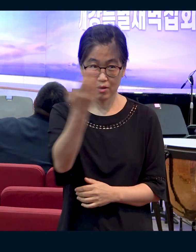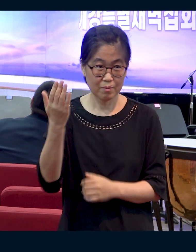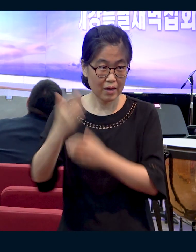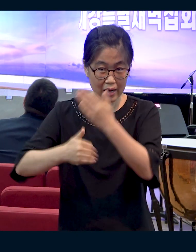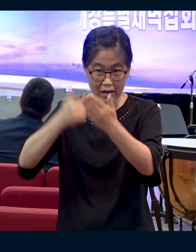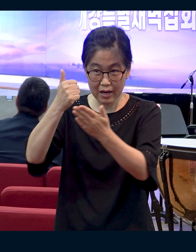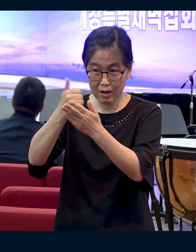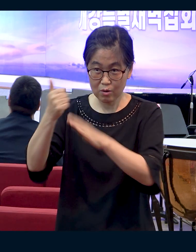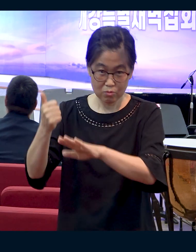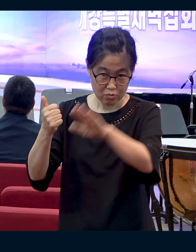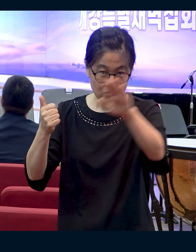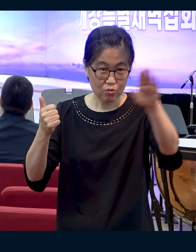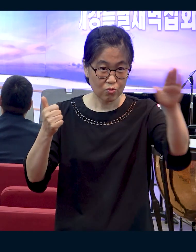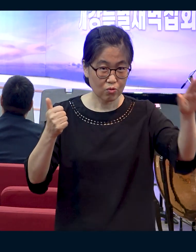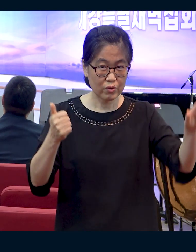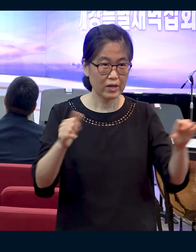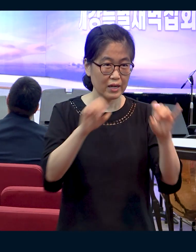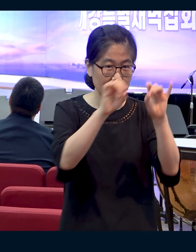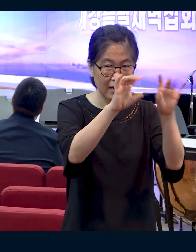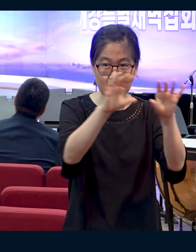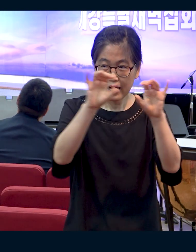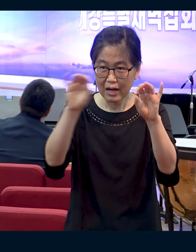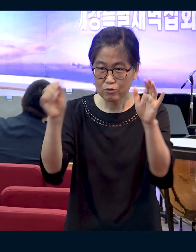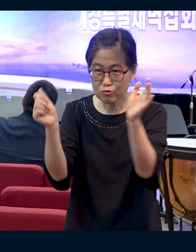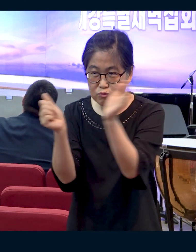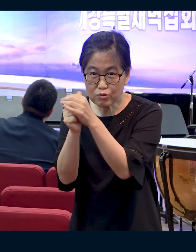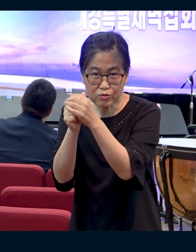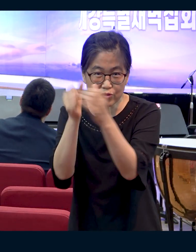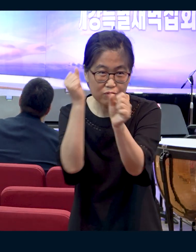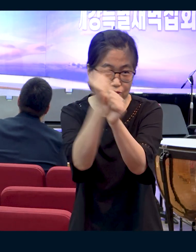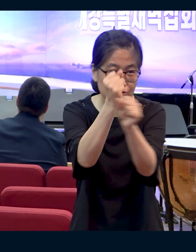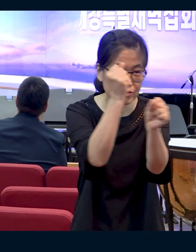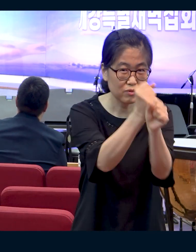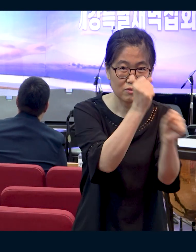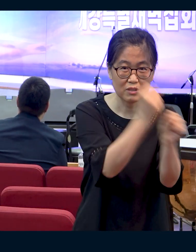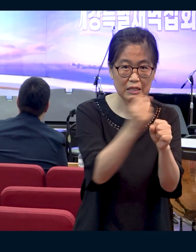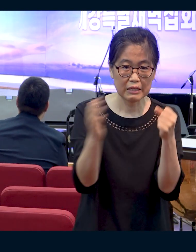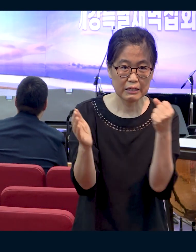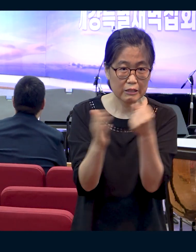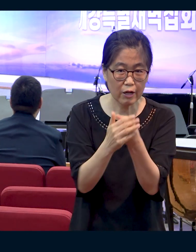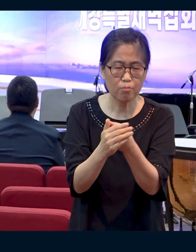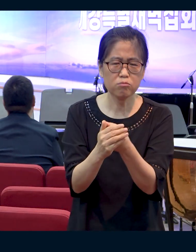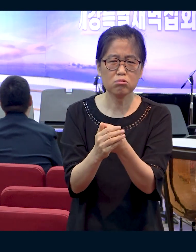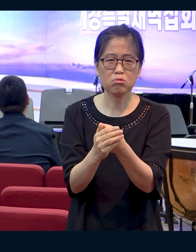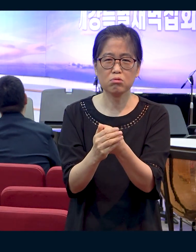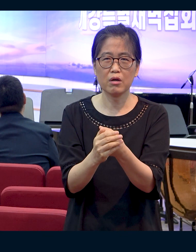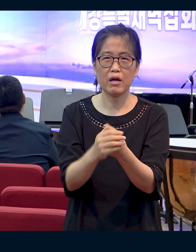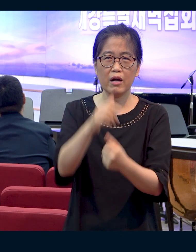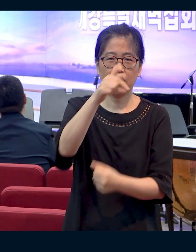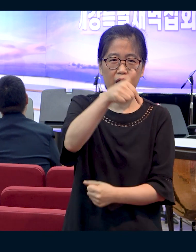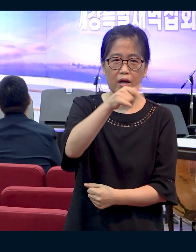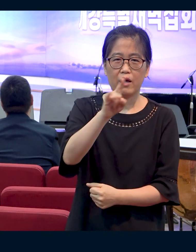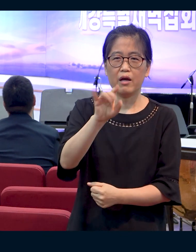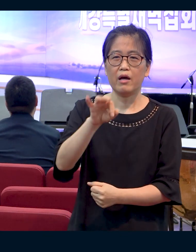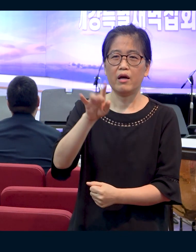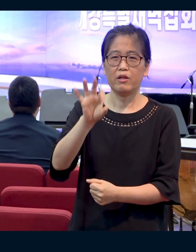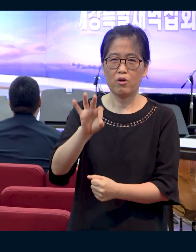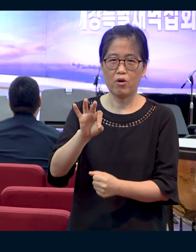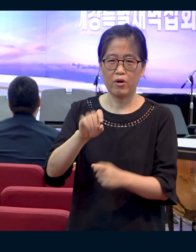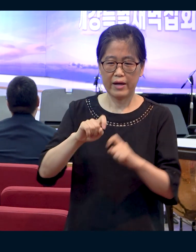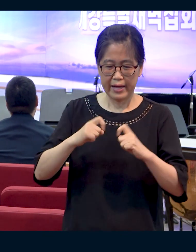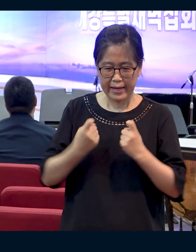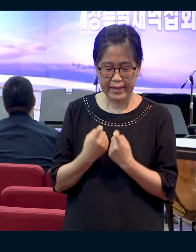그런데 여러분, 하나님은 우리를 각각 독특하게 만드셨거든요. 그러니까 개성이 있을 수밖에, 여기 똑같은 사람 한 명도